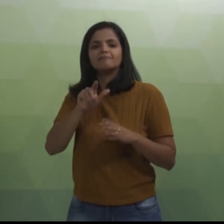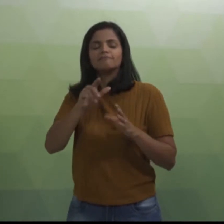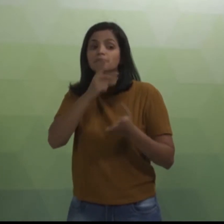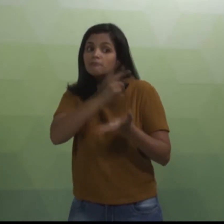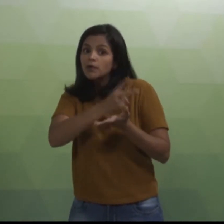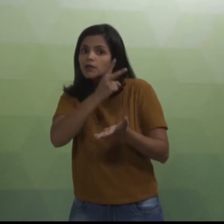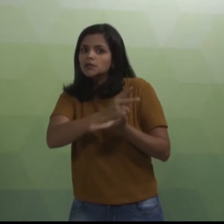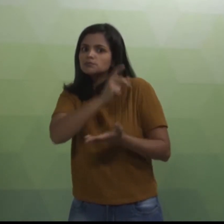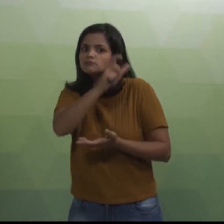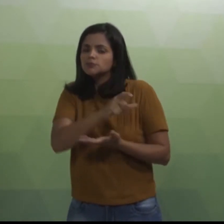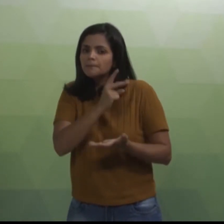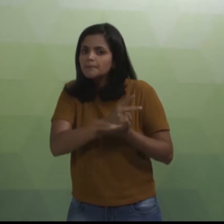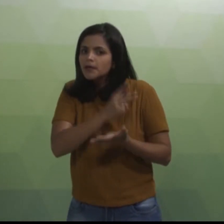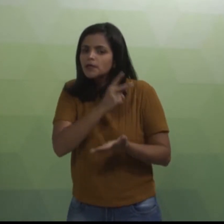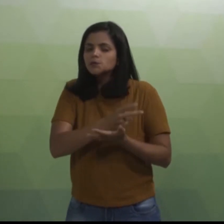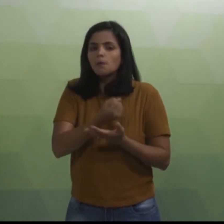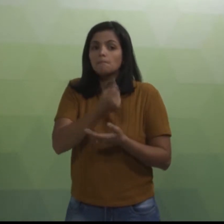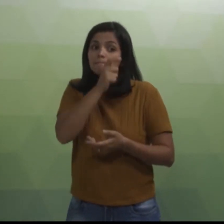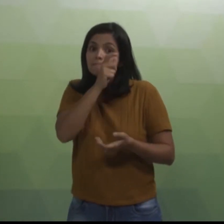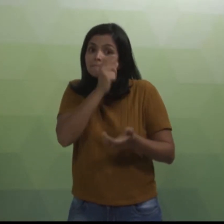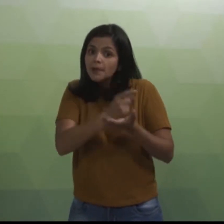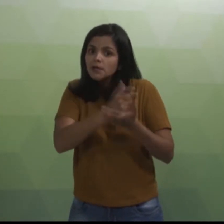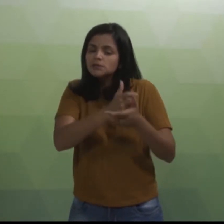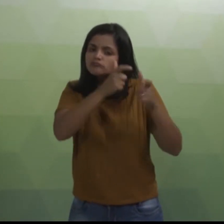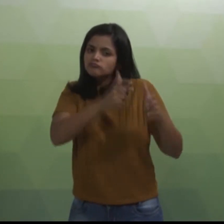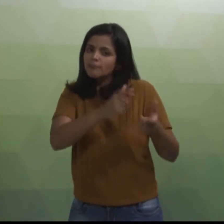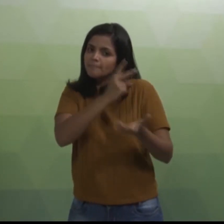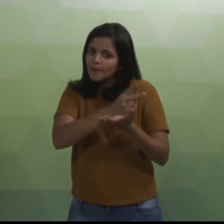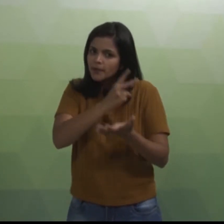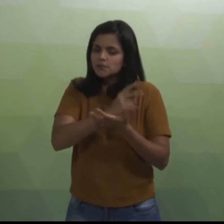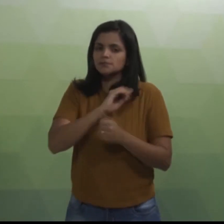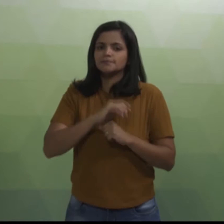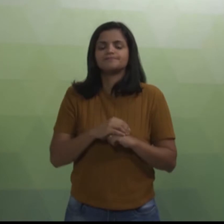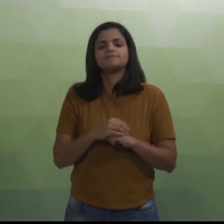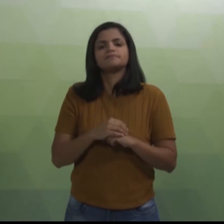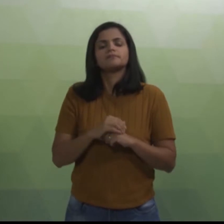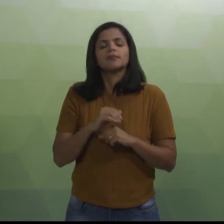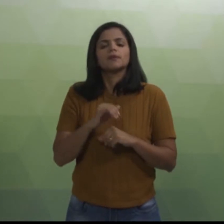Temos a mesma situação, o mesmo espaço. Por exemplo,